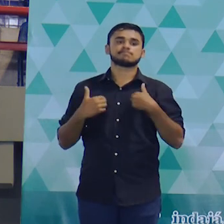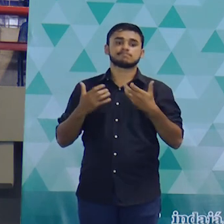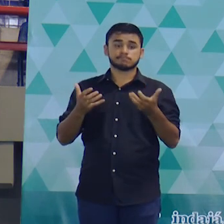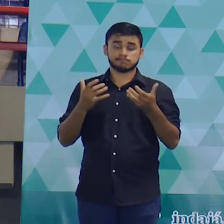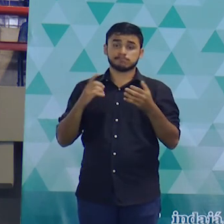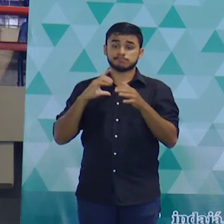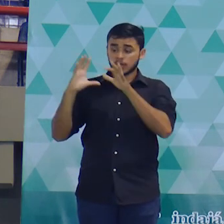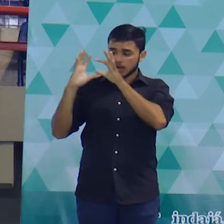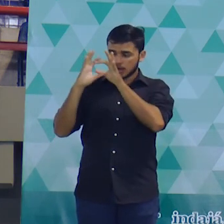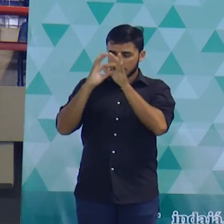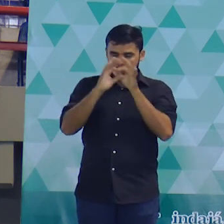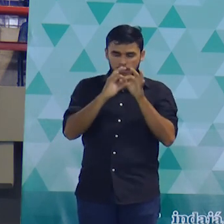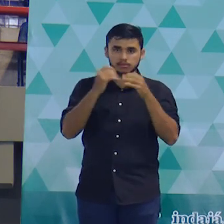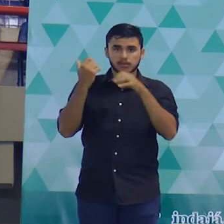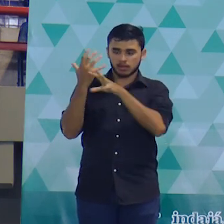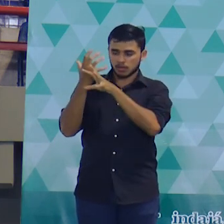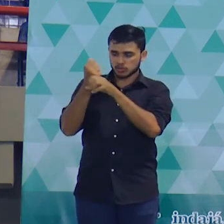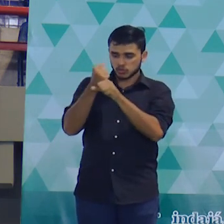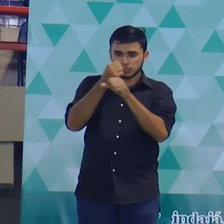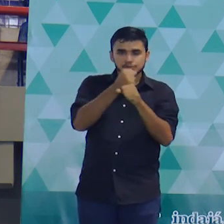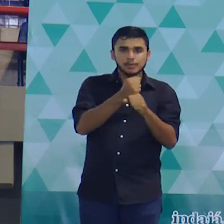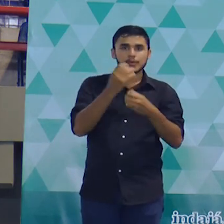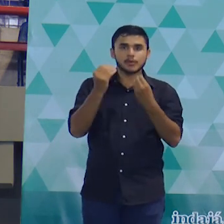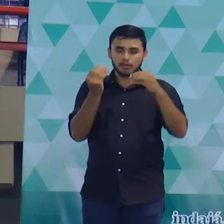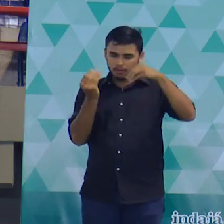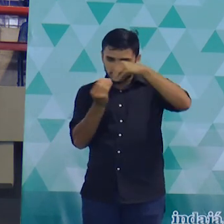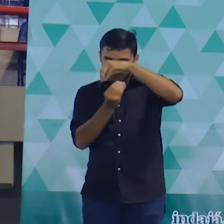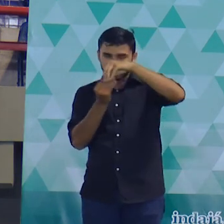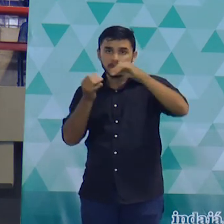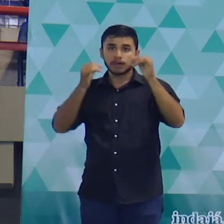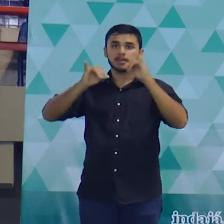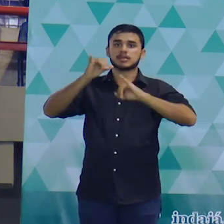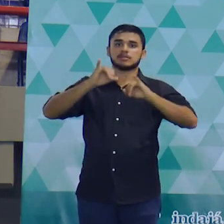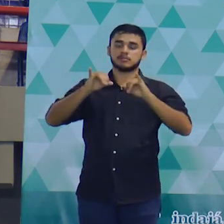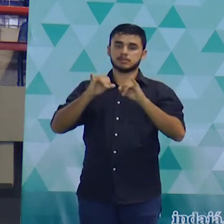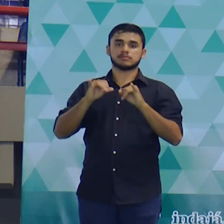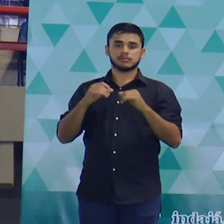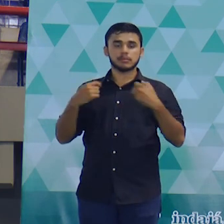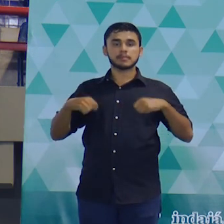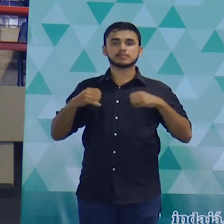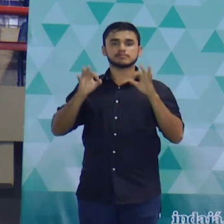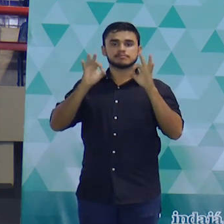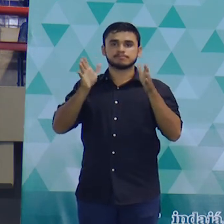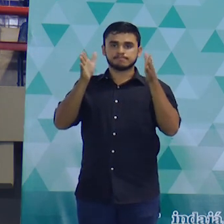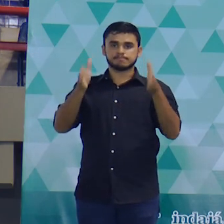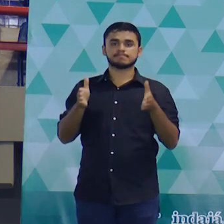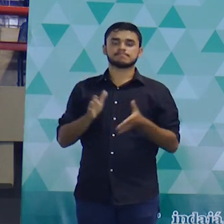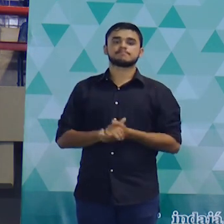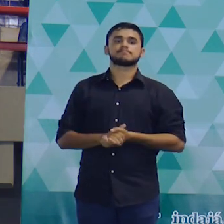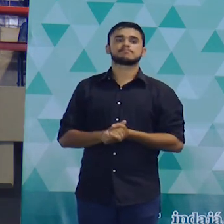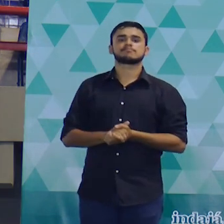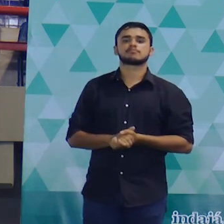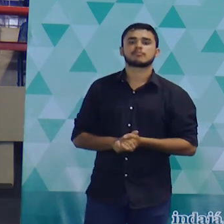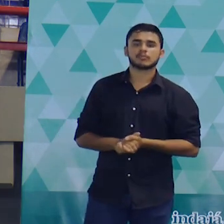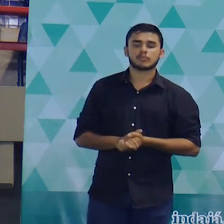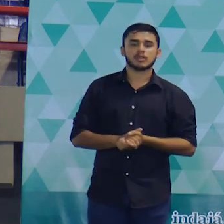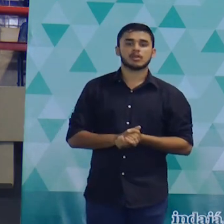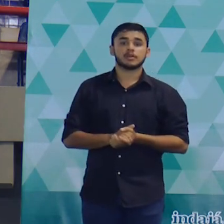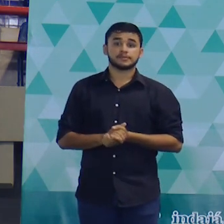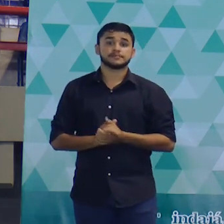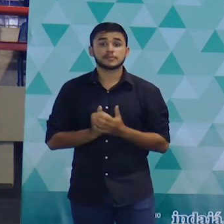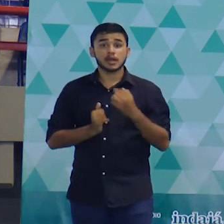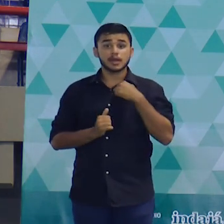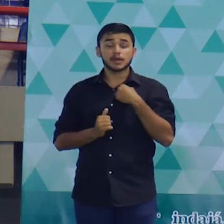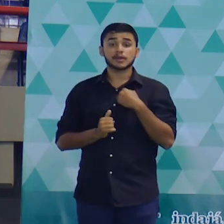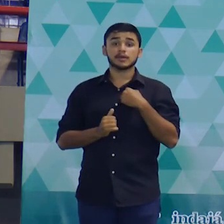sequência lógica para seguir. E que se você seguir, você resolve a questão. O que foi que eu fiz? Precisei